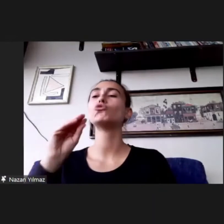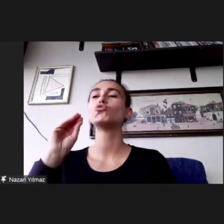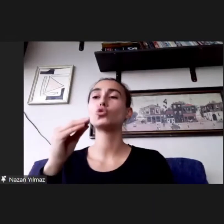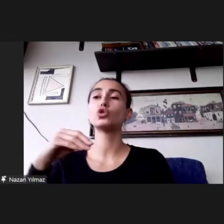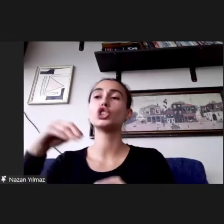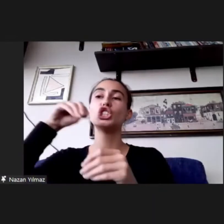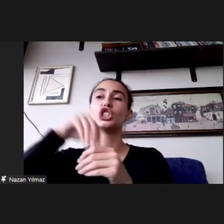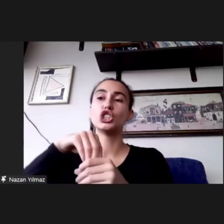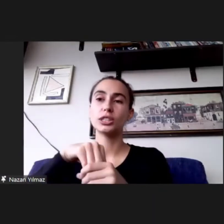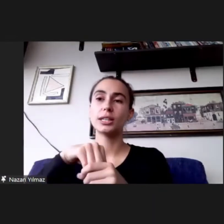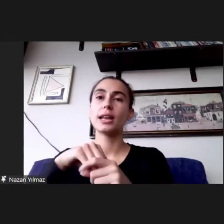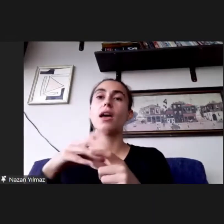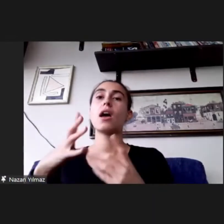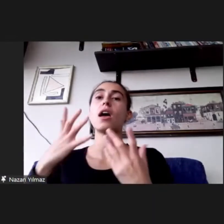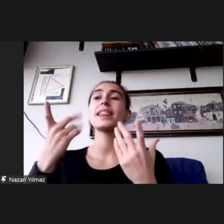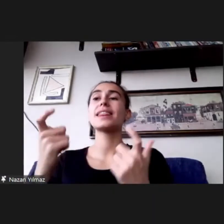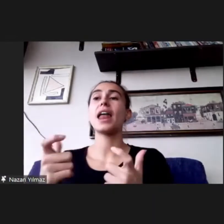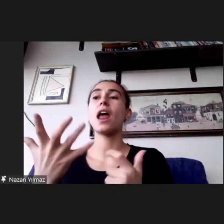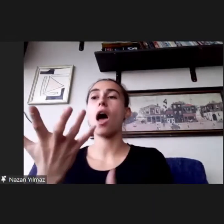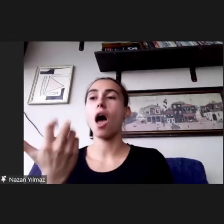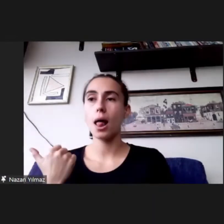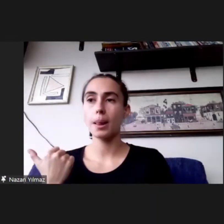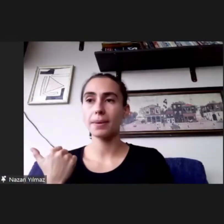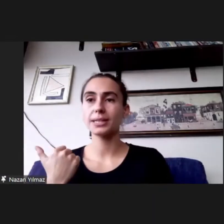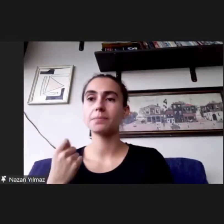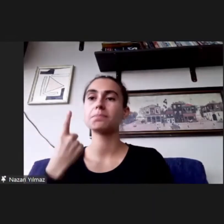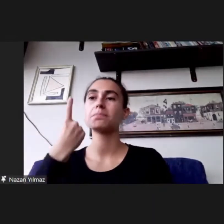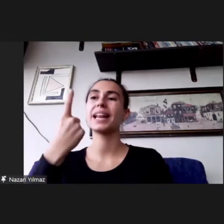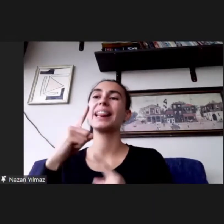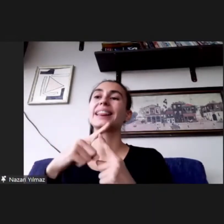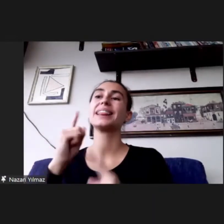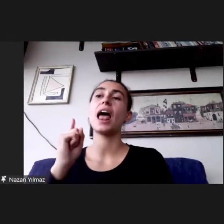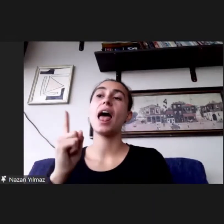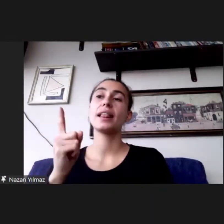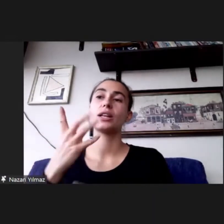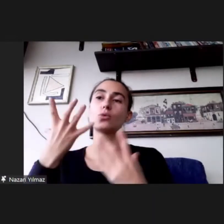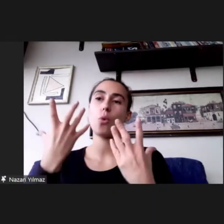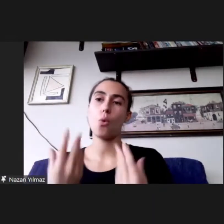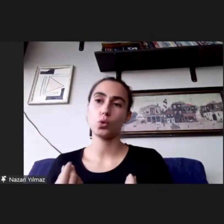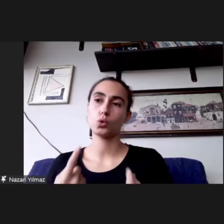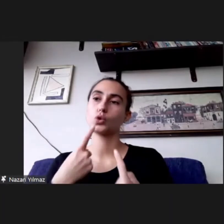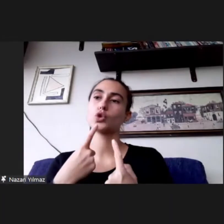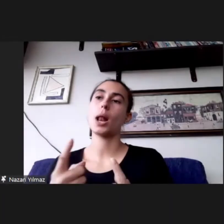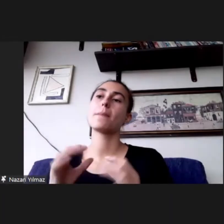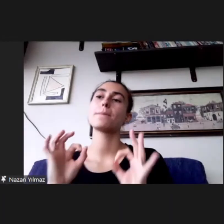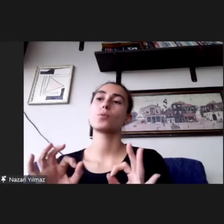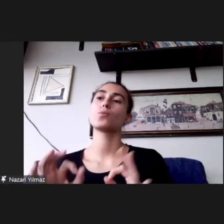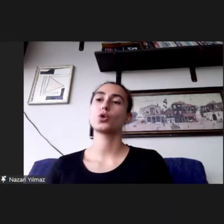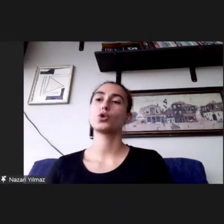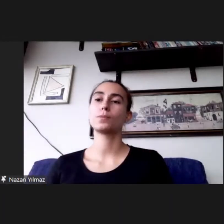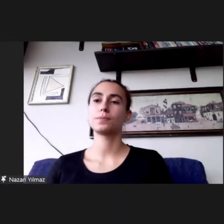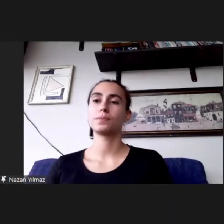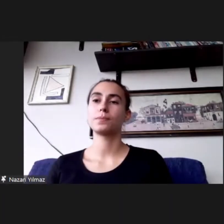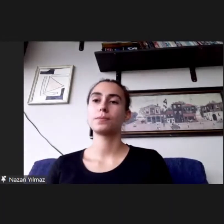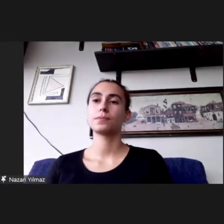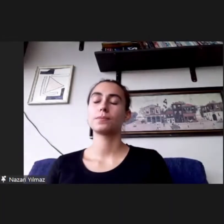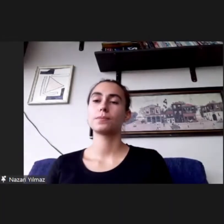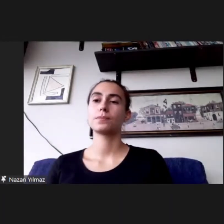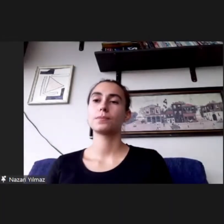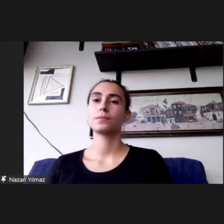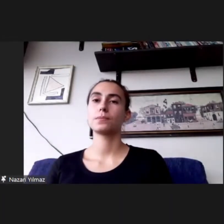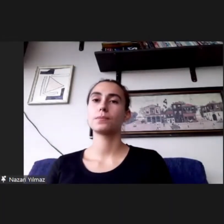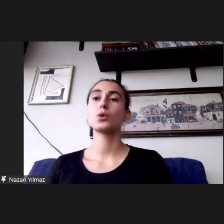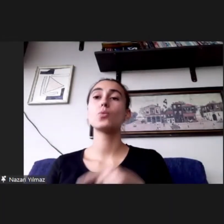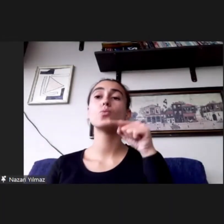bütünleştirme eğitiminde yer almasının bir tehdit doğurduğunu söylemek mümkün velilerin nezdinde. Ve